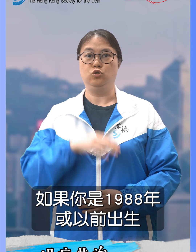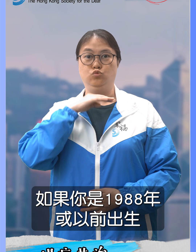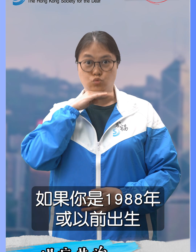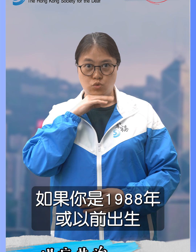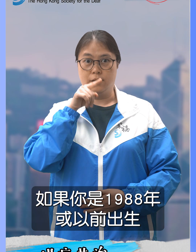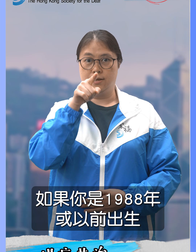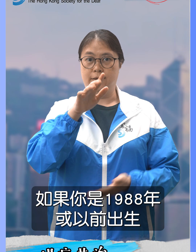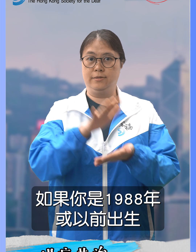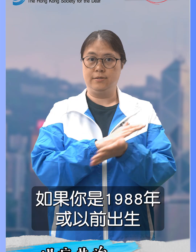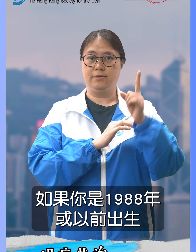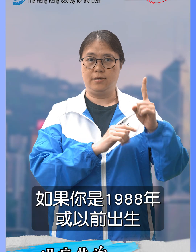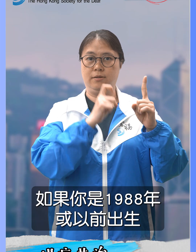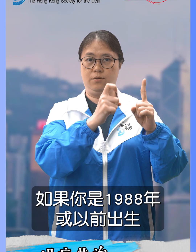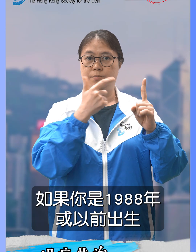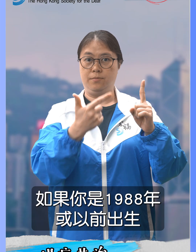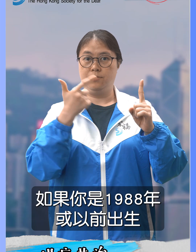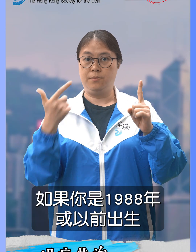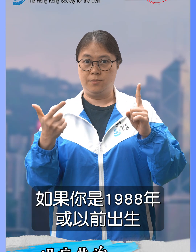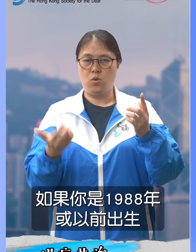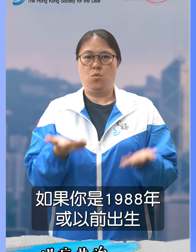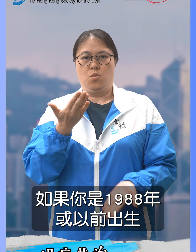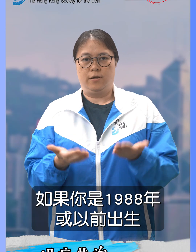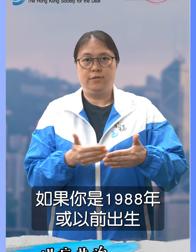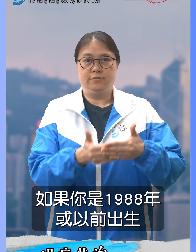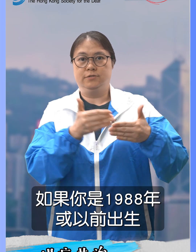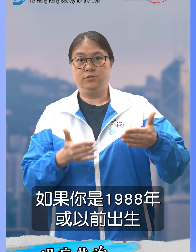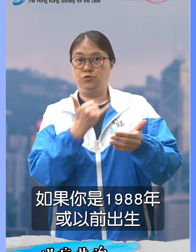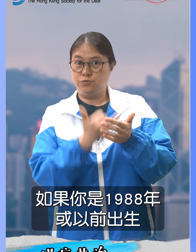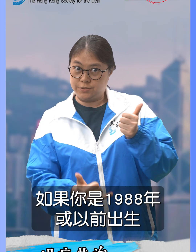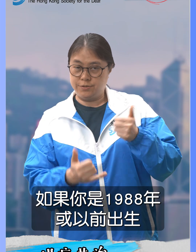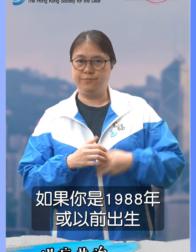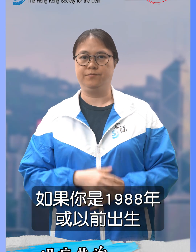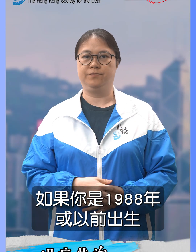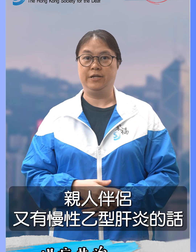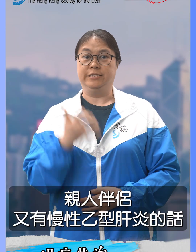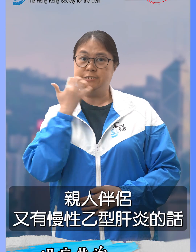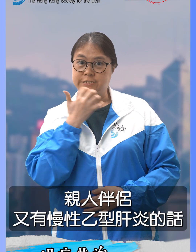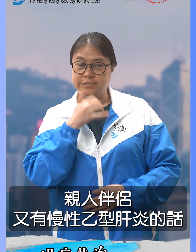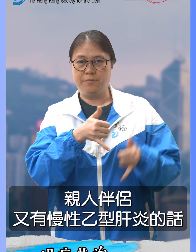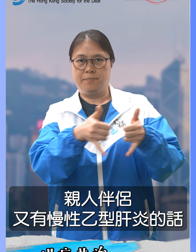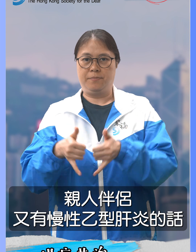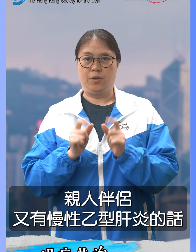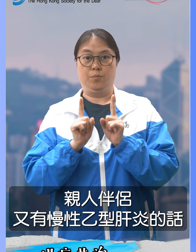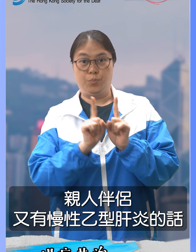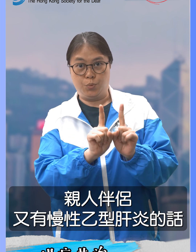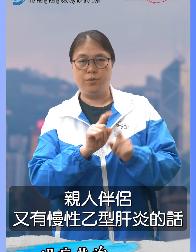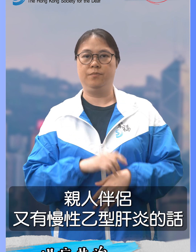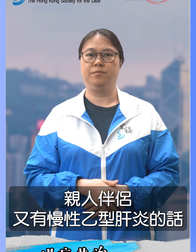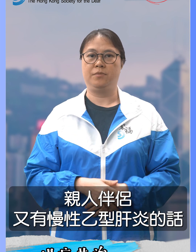如果你係1988年或者以前出世，親人伴侶又有慢性